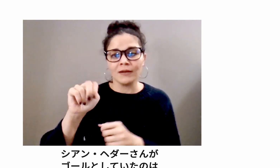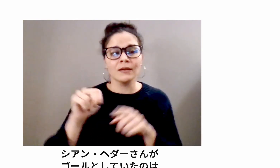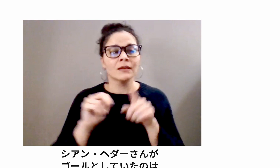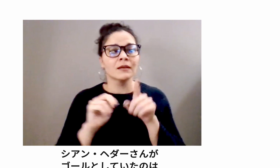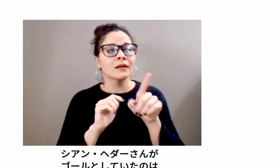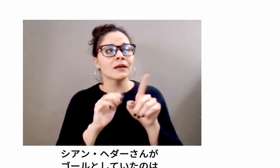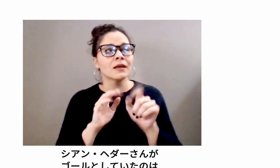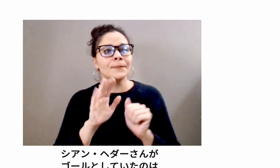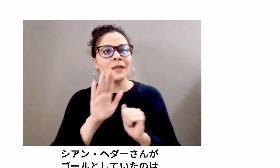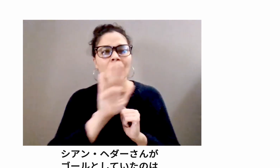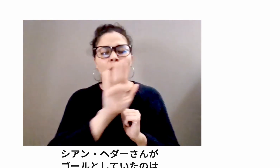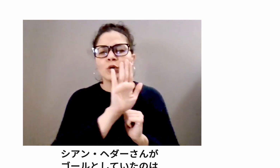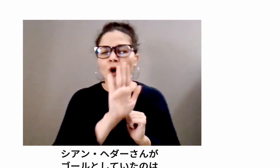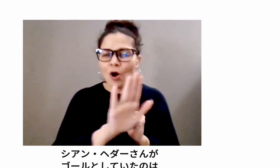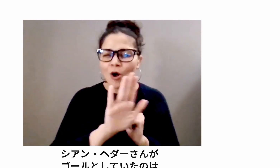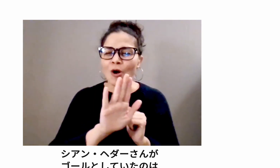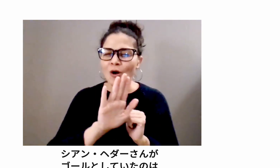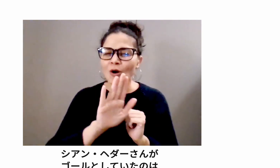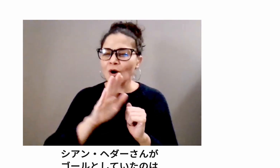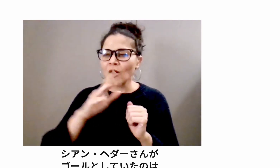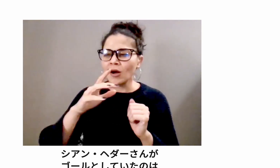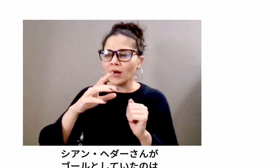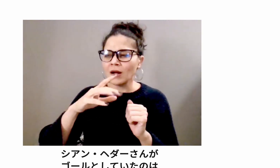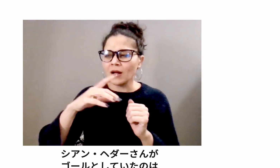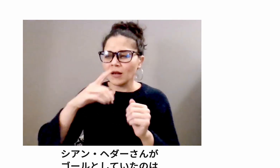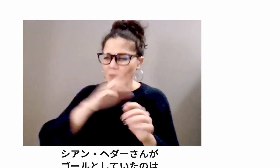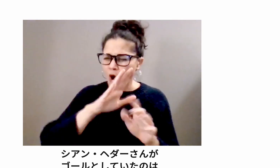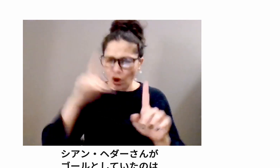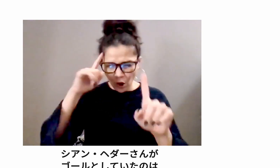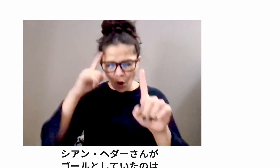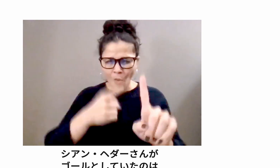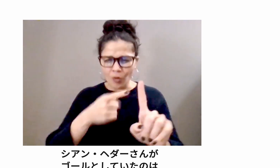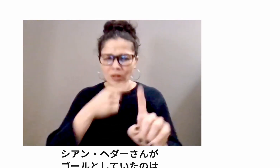、彼女がこの映画においてゴールと置いていたものは、